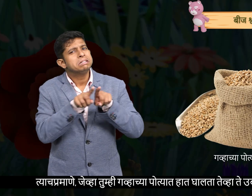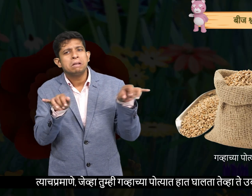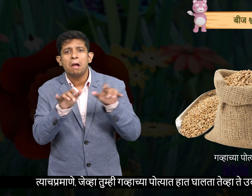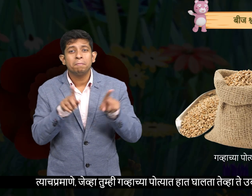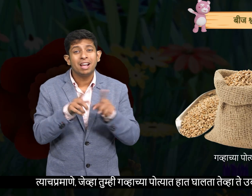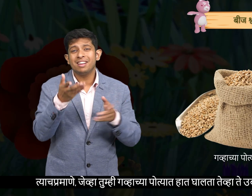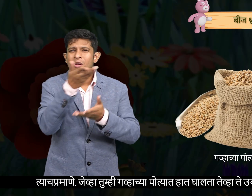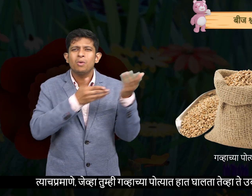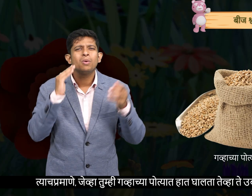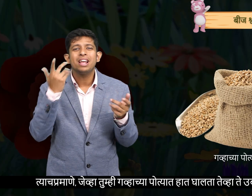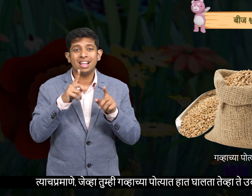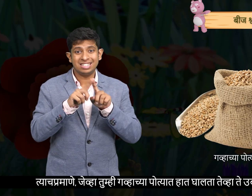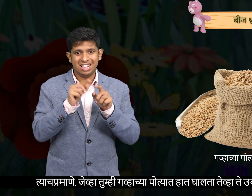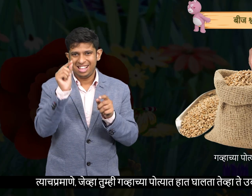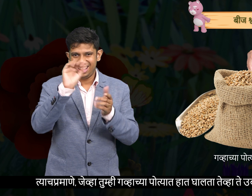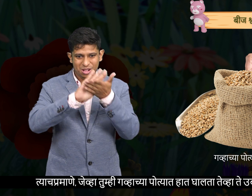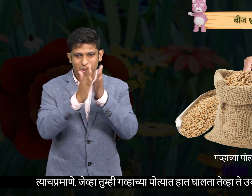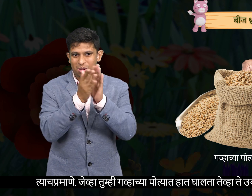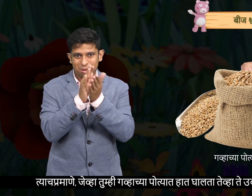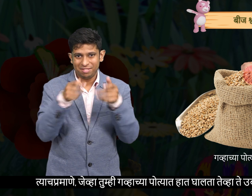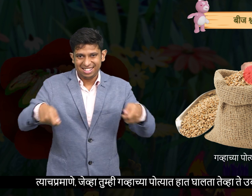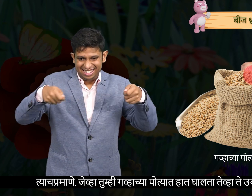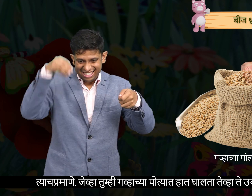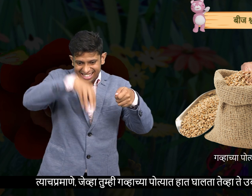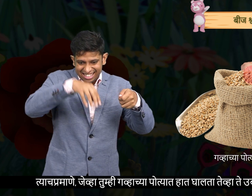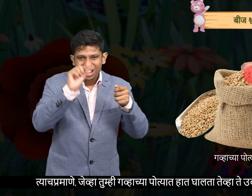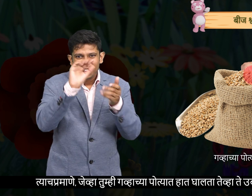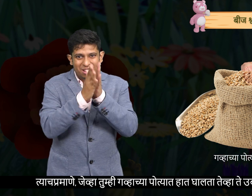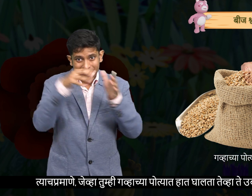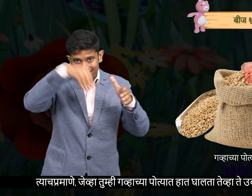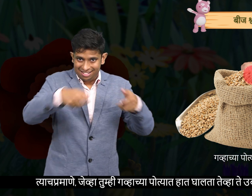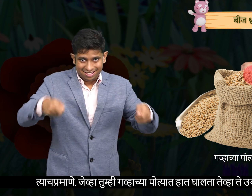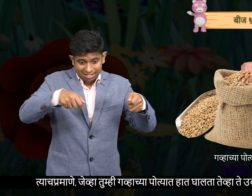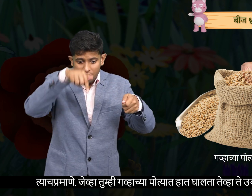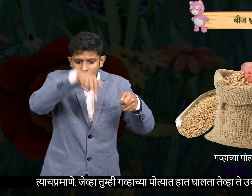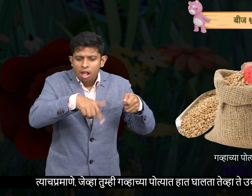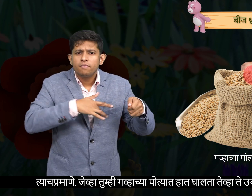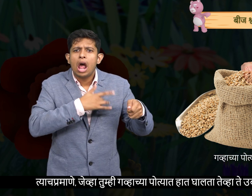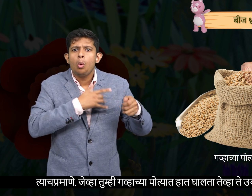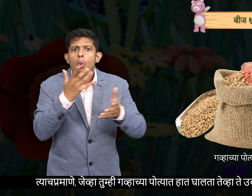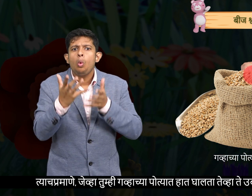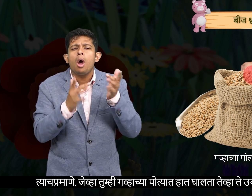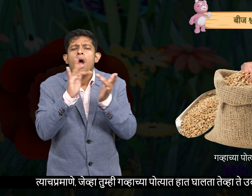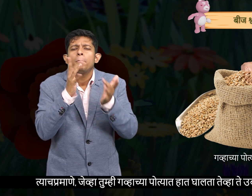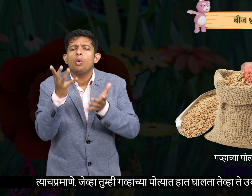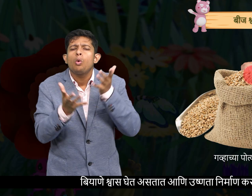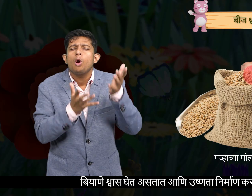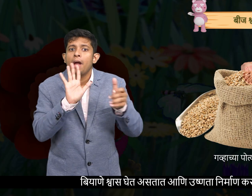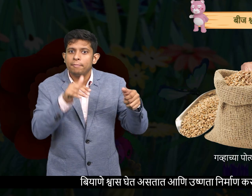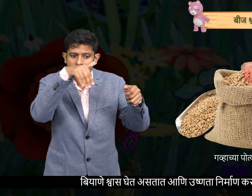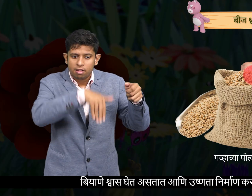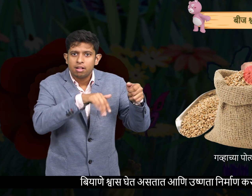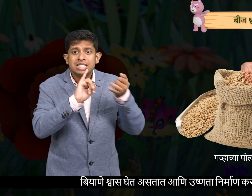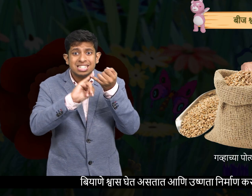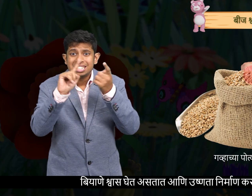त्याचप्रमाणे जेव्हा तुम्ही गव्हाच्या पोत्यात हात घालता तेव्हा ते उबदार वाटते, कारण